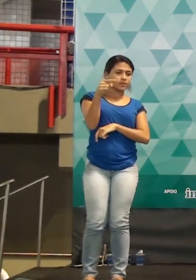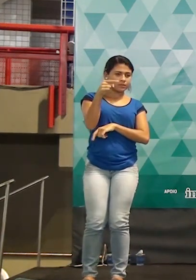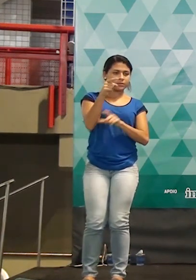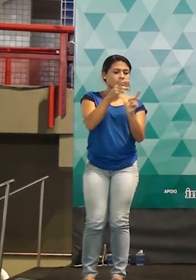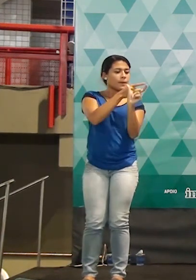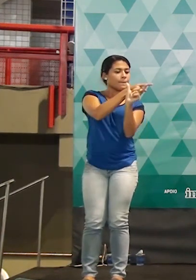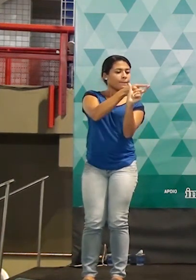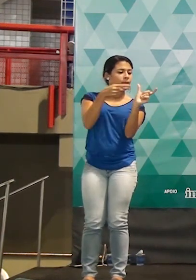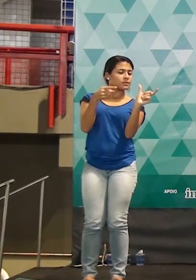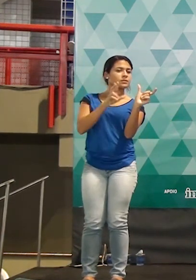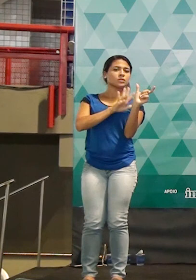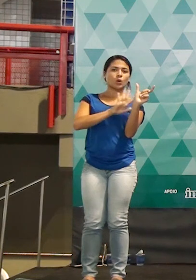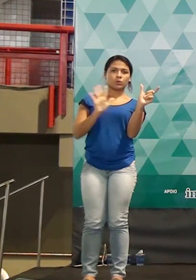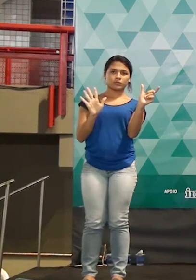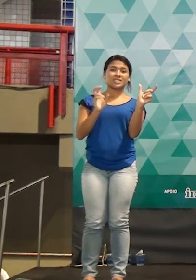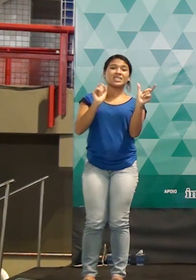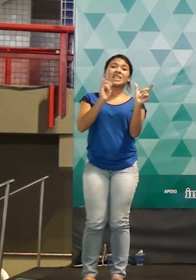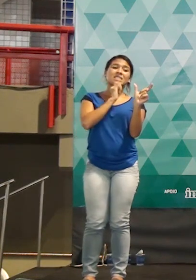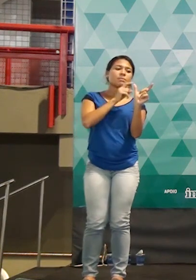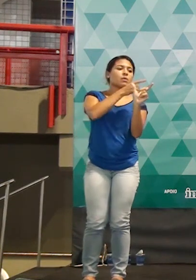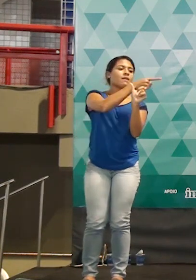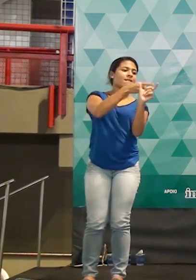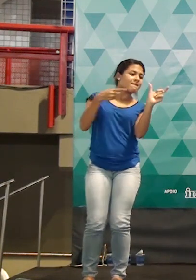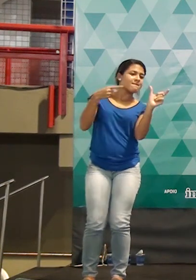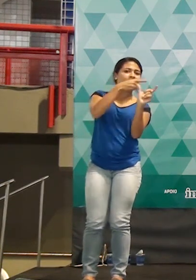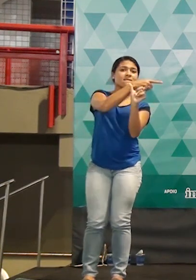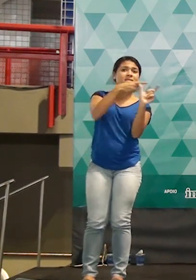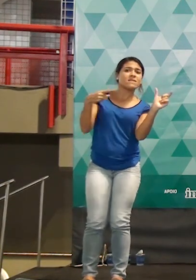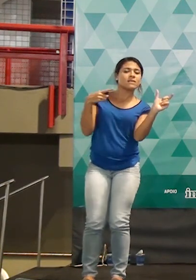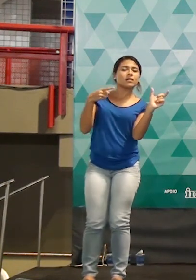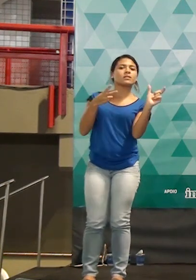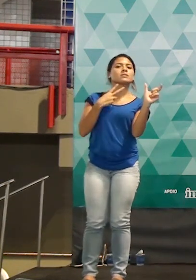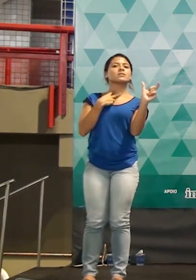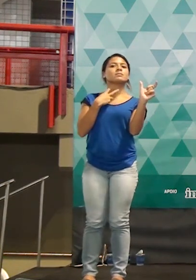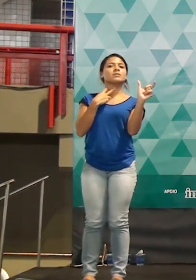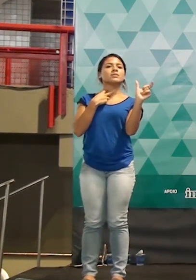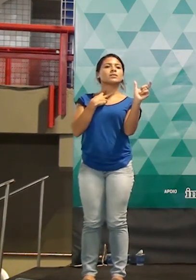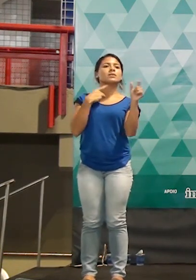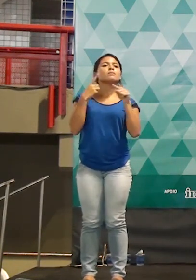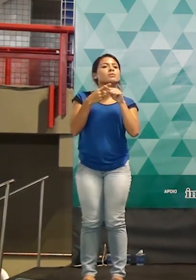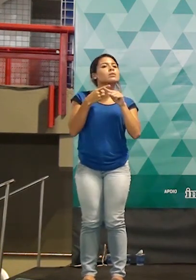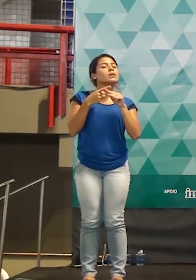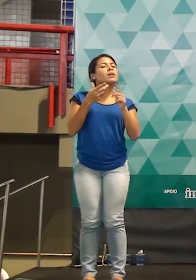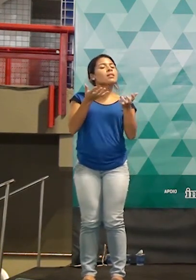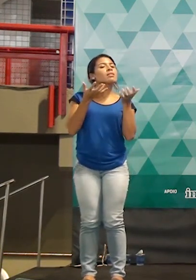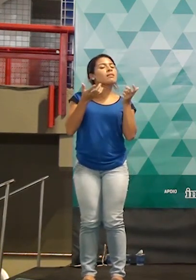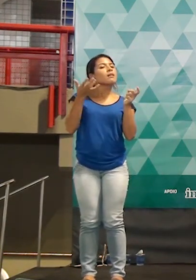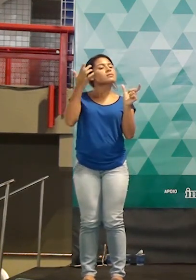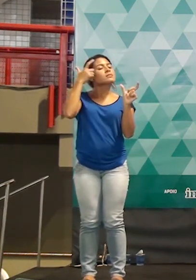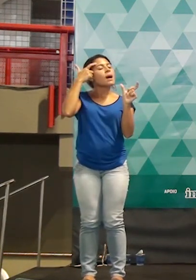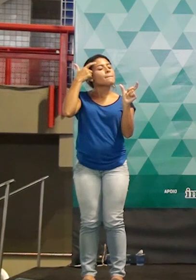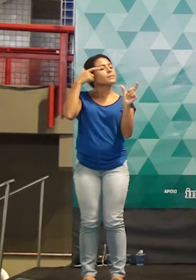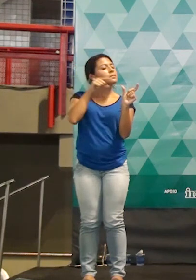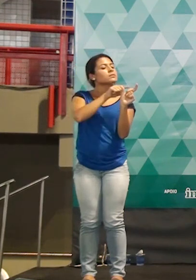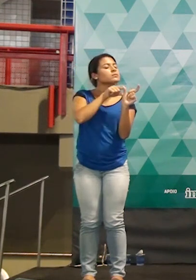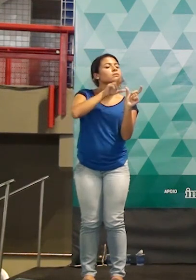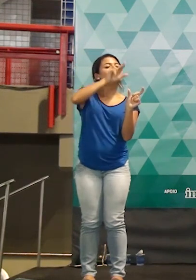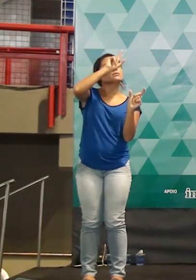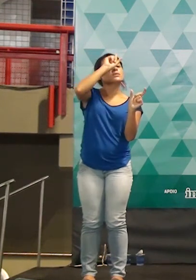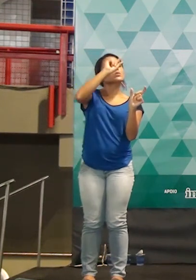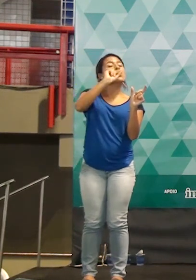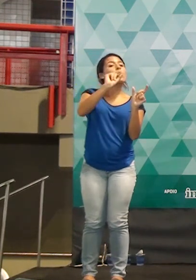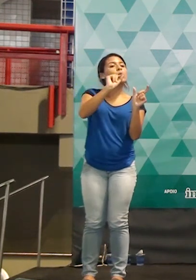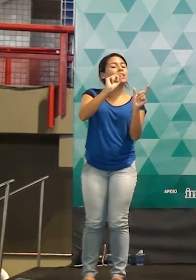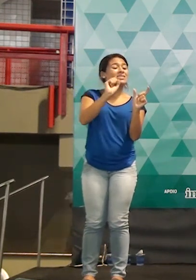Porque às vezes dificulta e o corretor quer saber o que foi que você errou que botou certo de lado. Por que que eu não posso riscar?